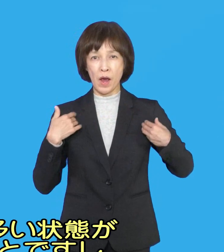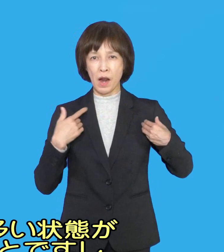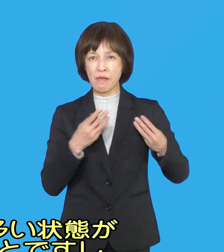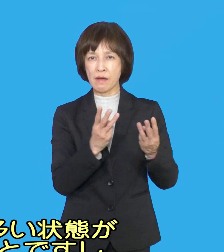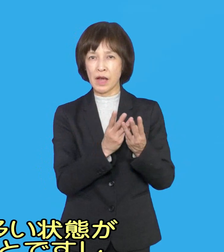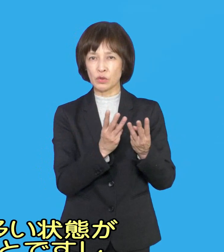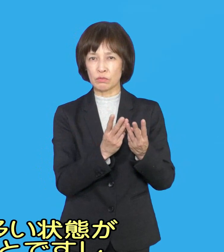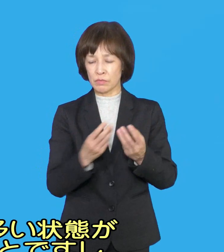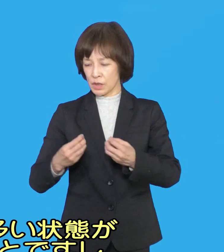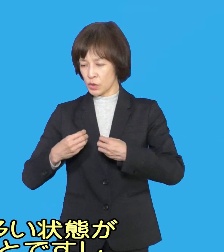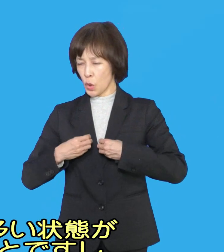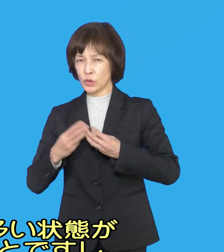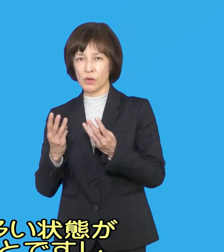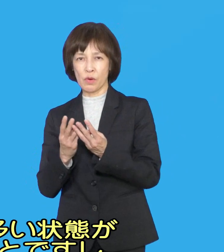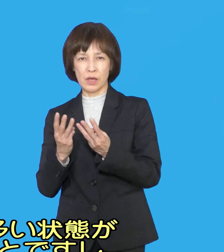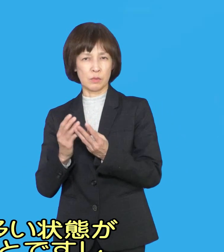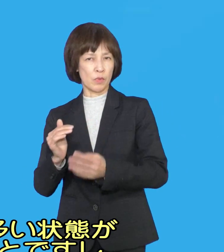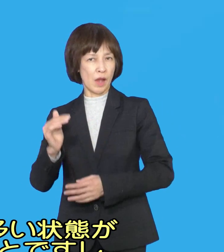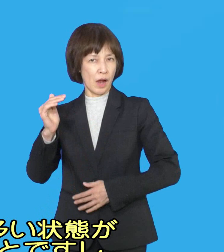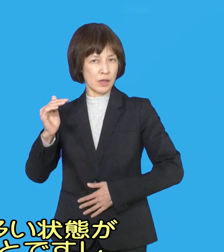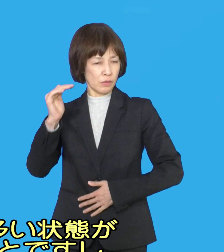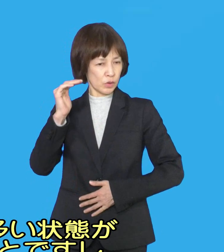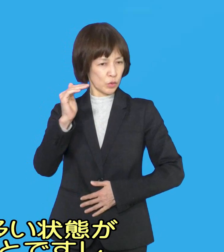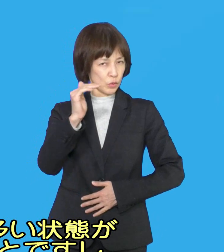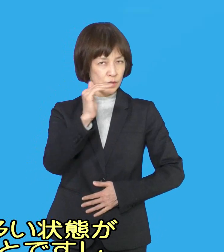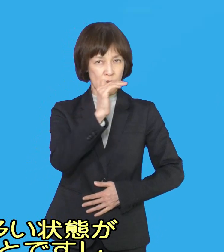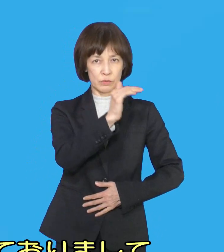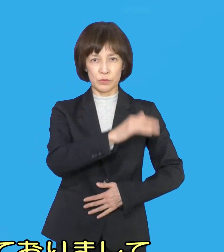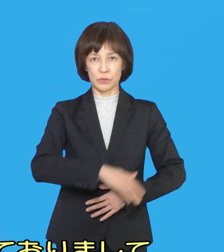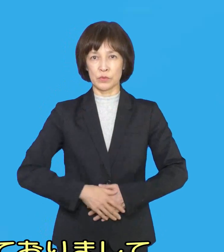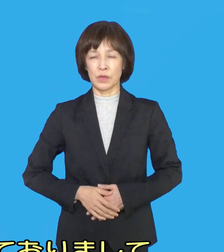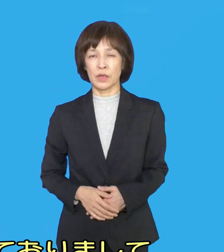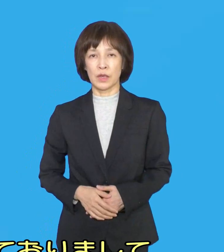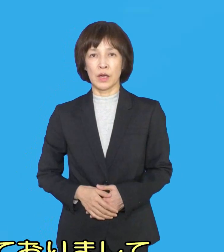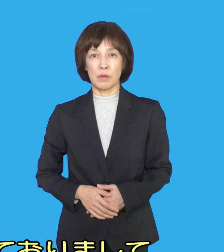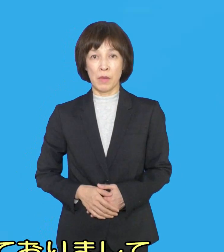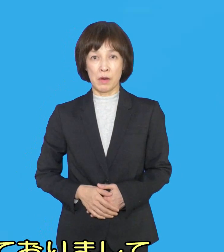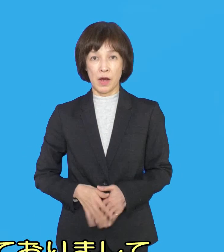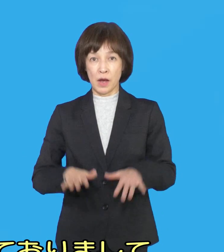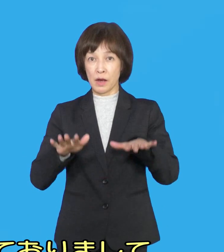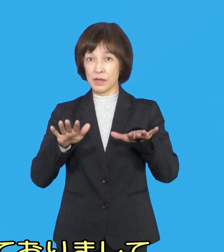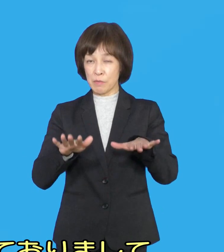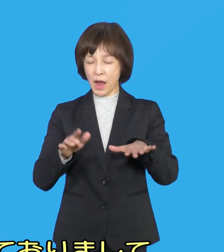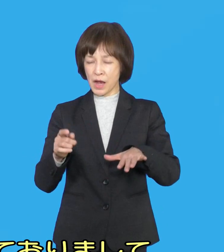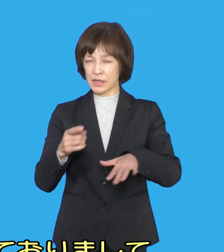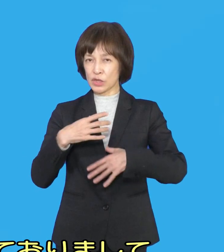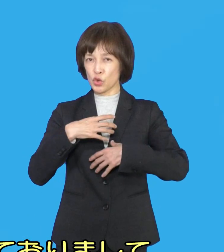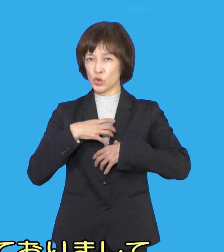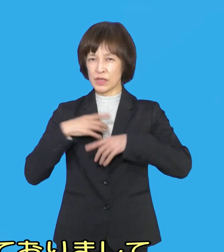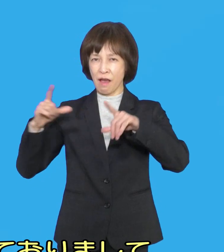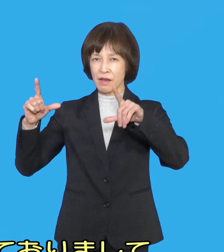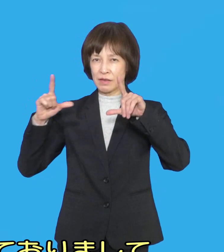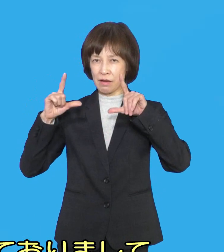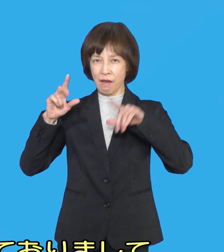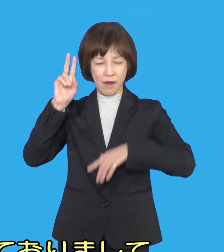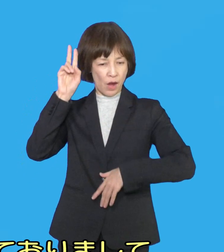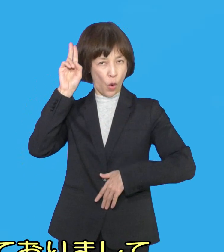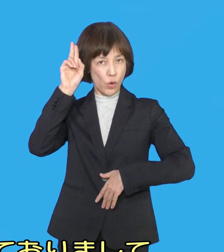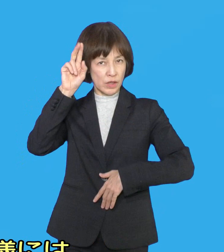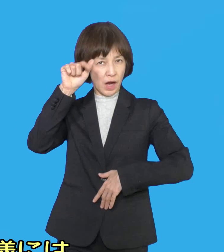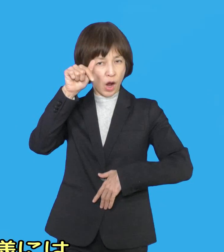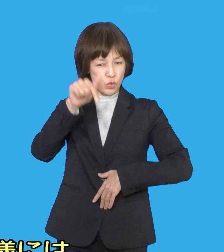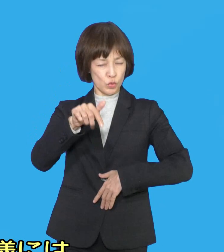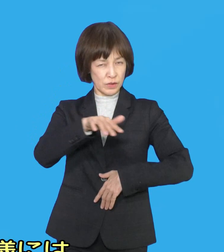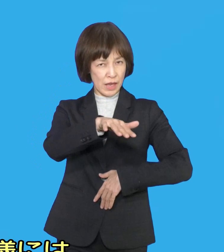性者数も多い状態が続いているということですし、今緊急事態宣言が大阪府が全域に出されておりまして